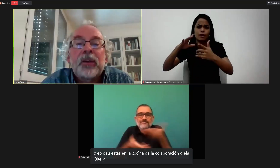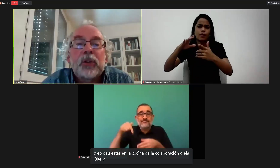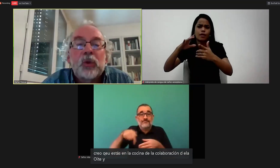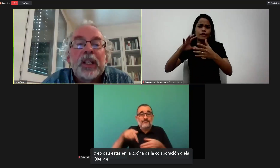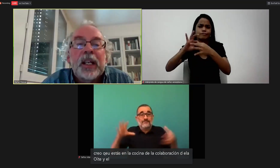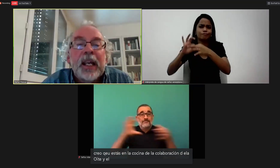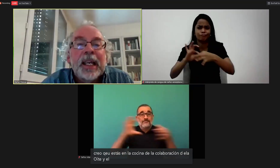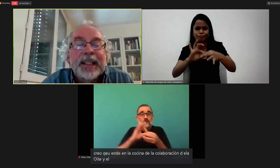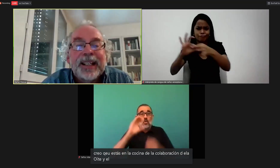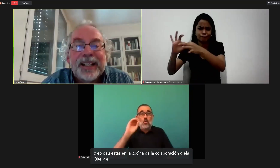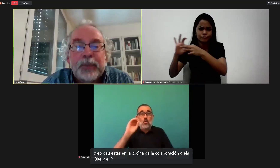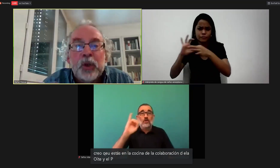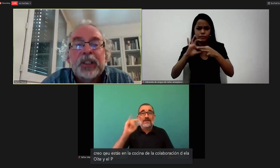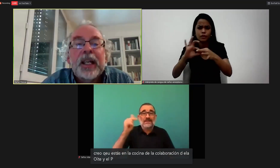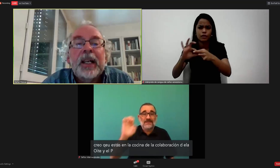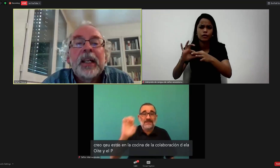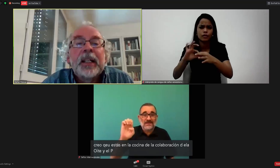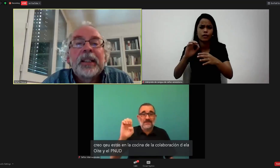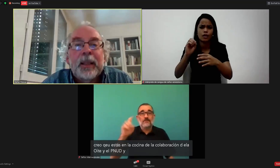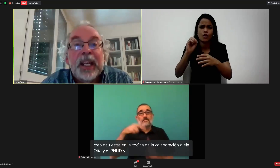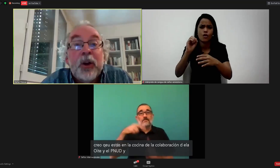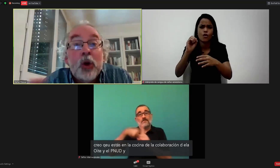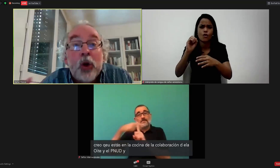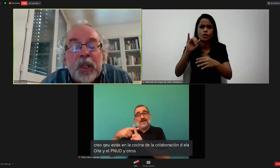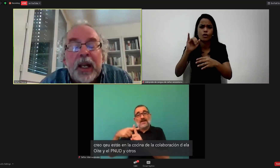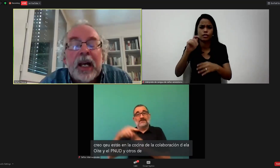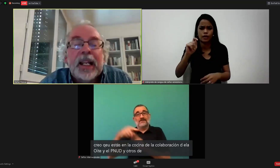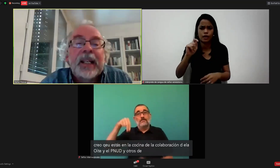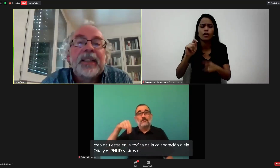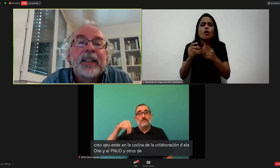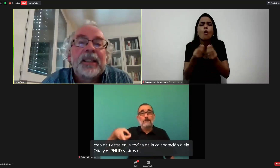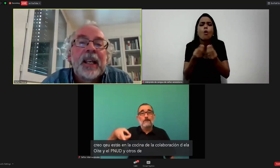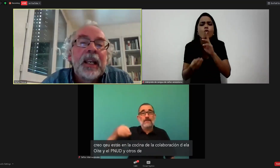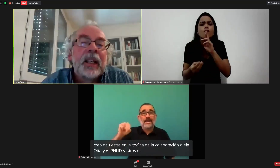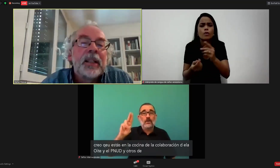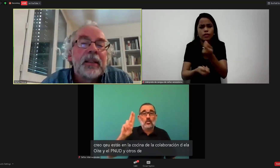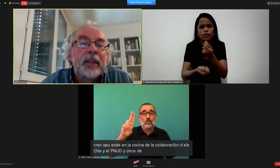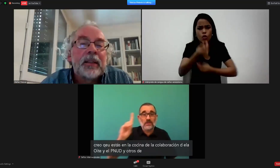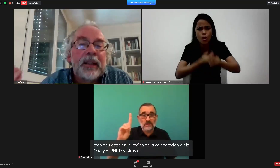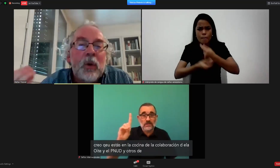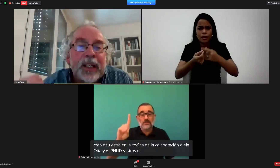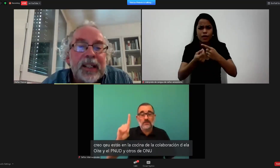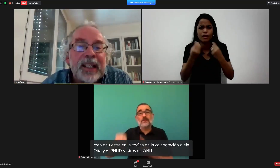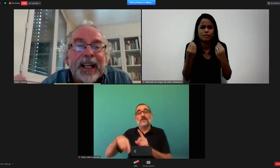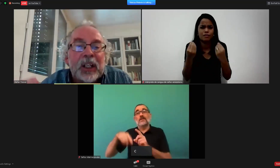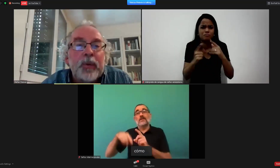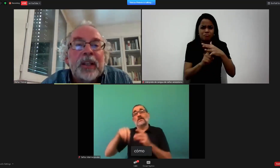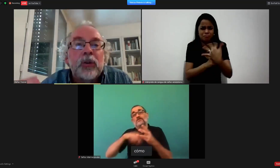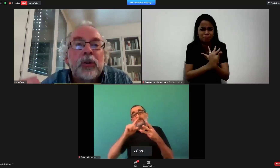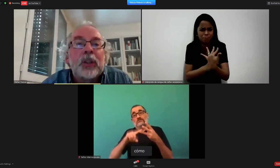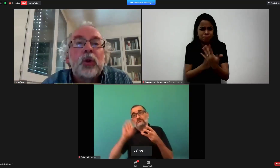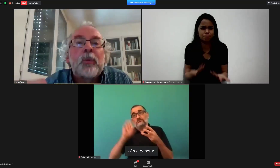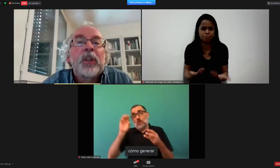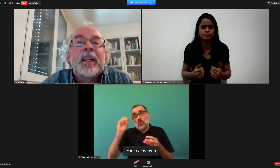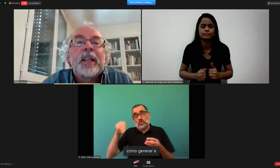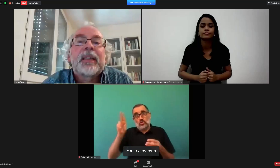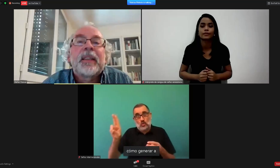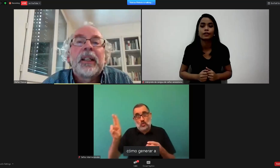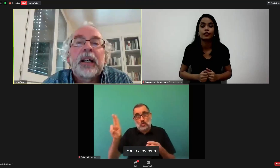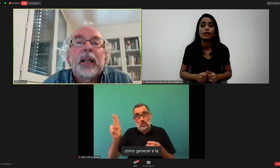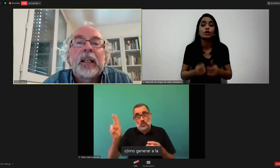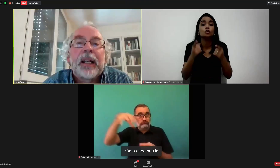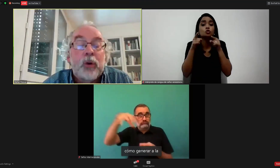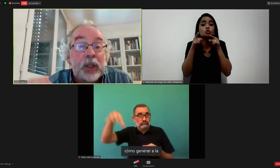coordinar desde Naciones Unidas esa respuesta también económica a la crisis. ¿Cuál sería la recomendación que tú le